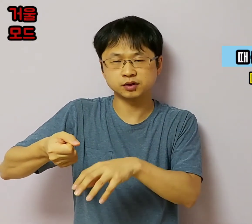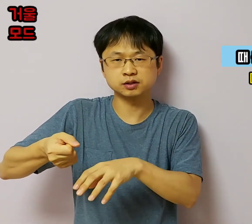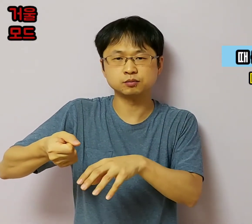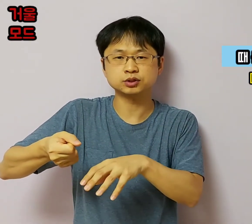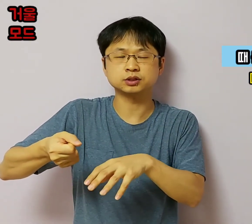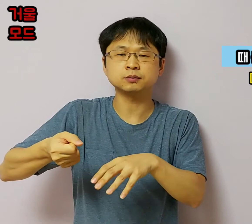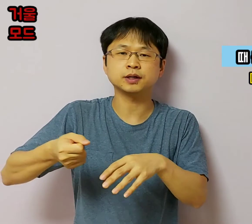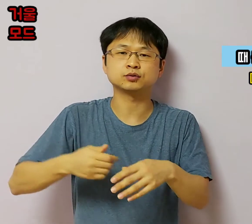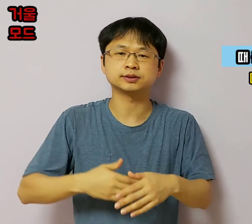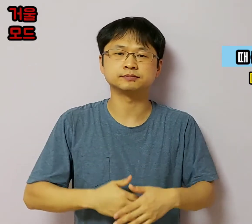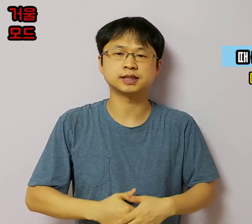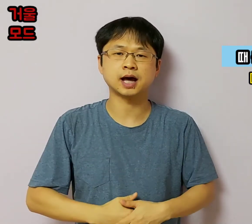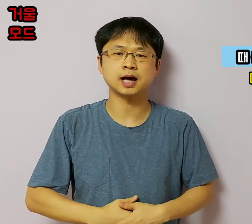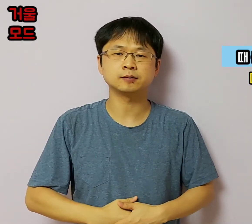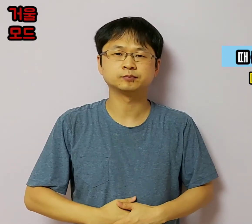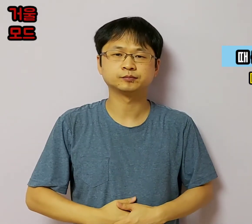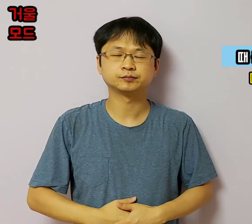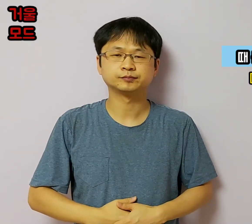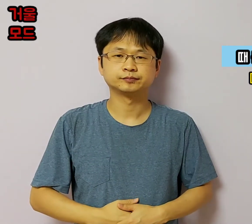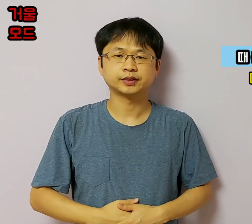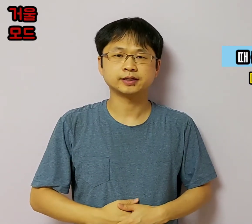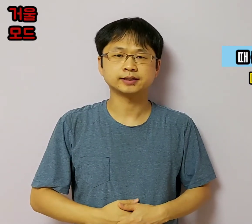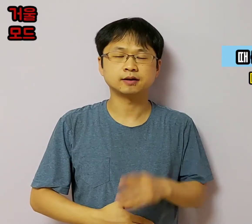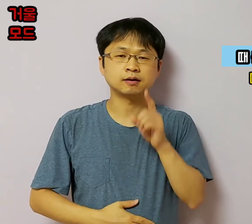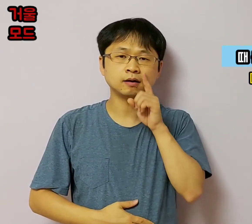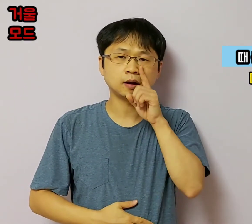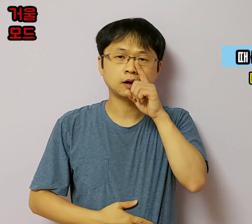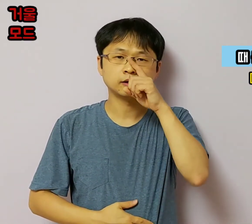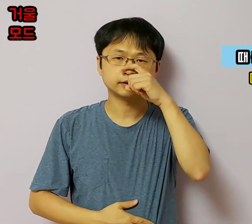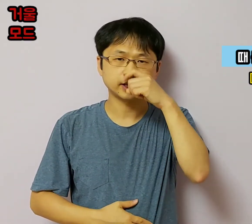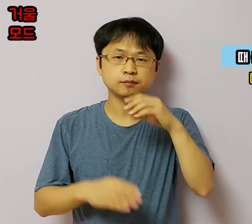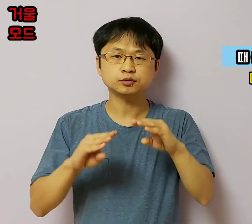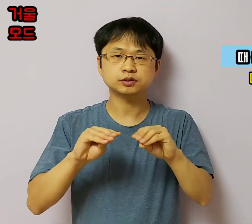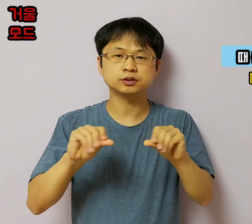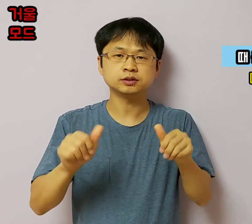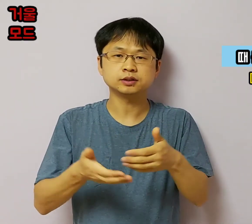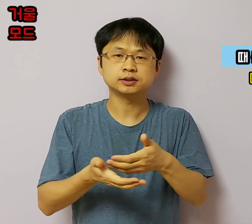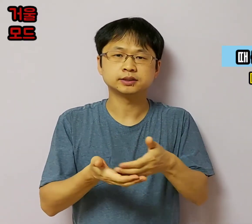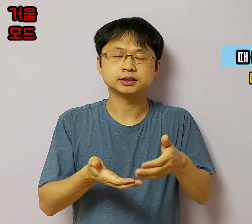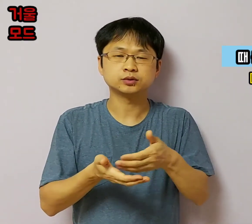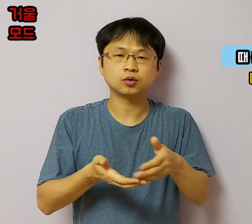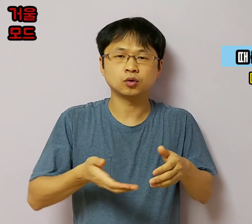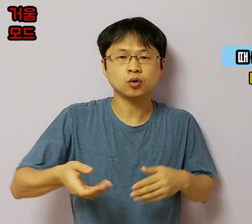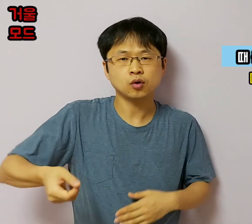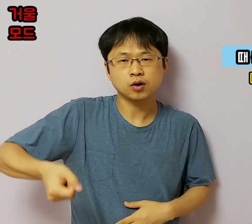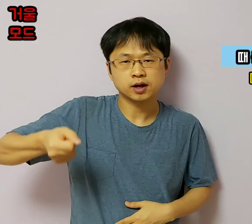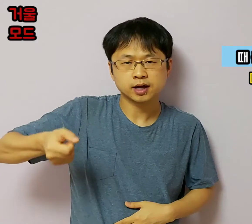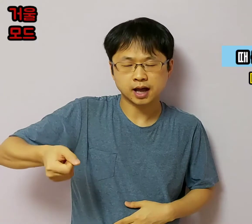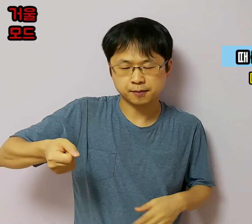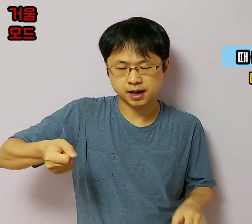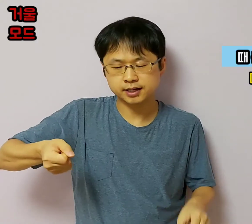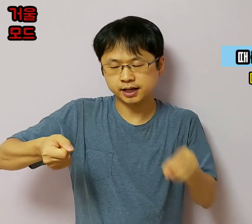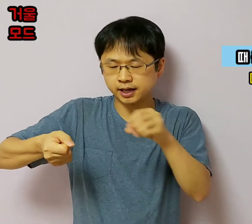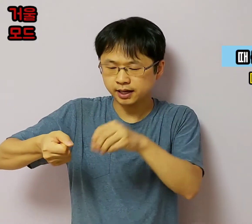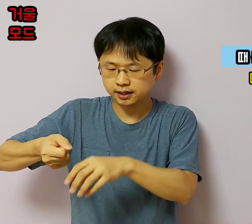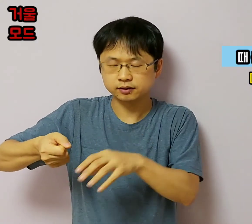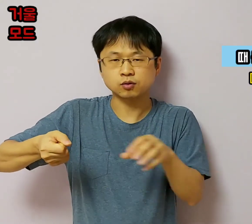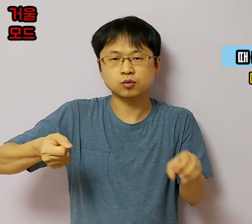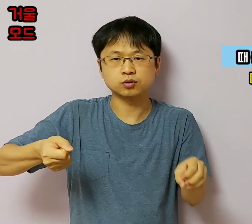넣는 모습 해주었습니다. 네, 그래서 때 묻은 지도 가방 안에